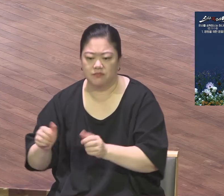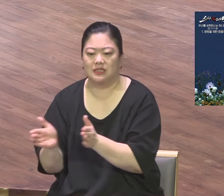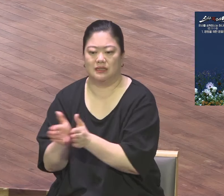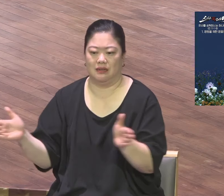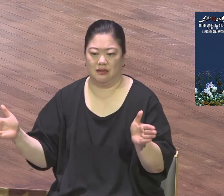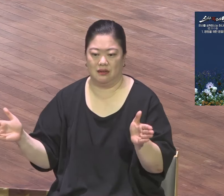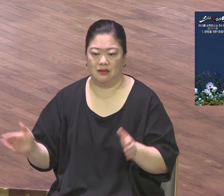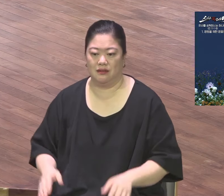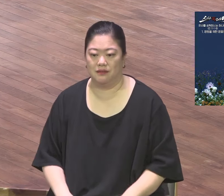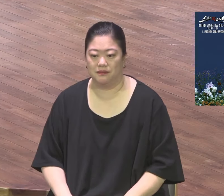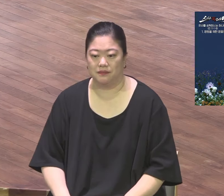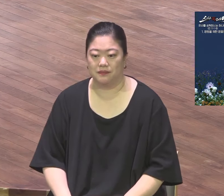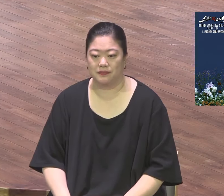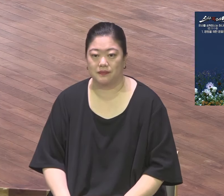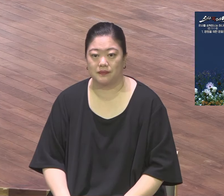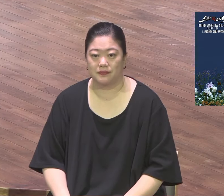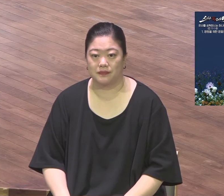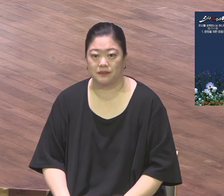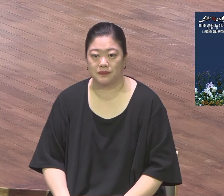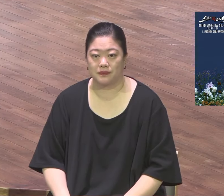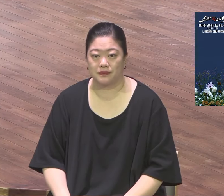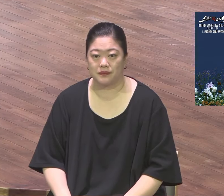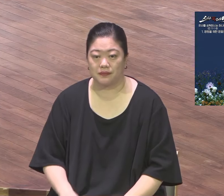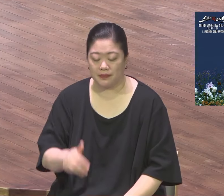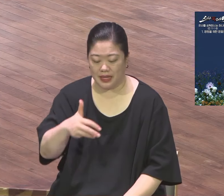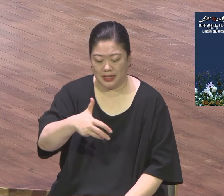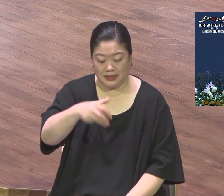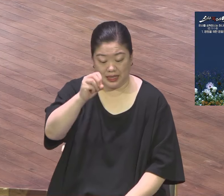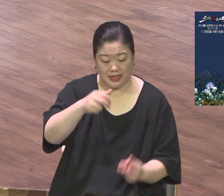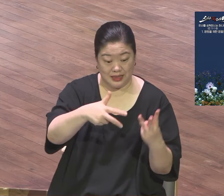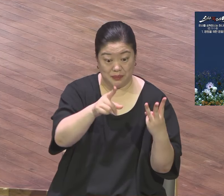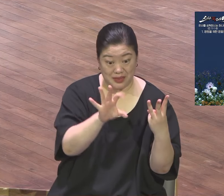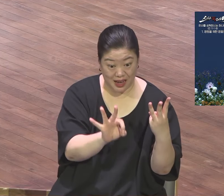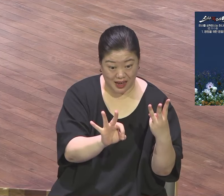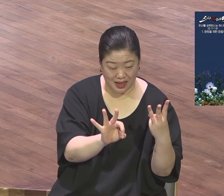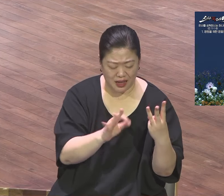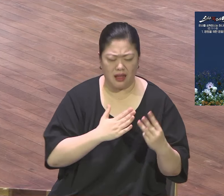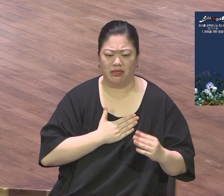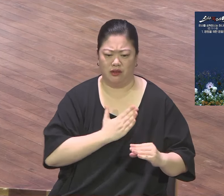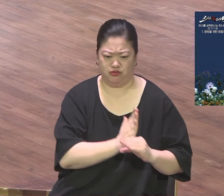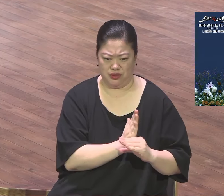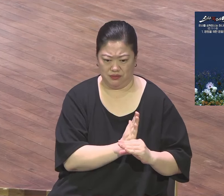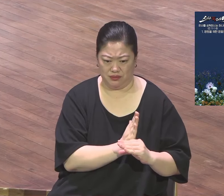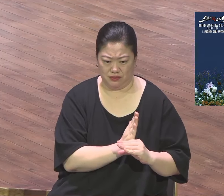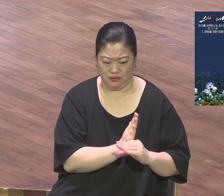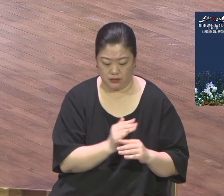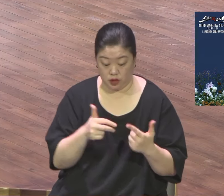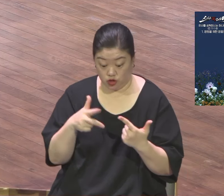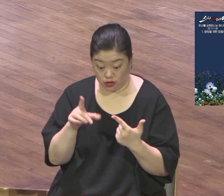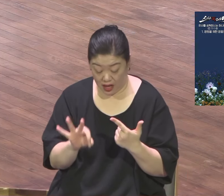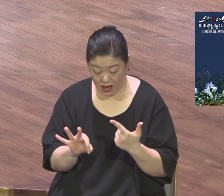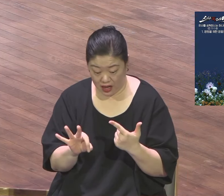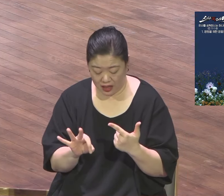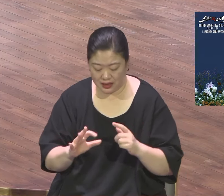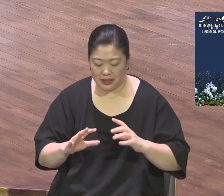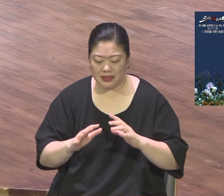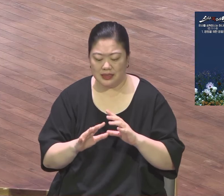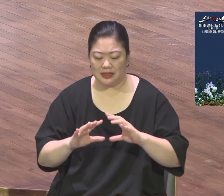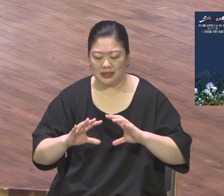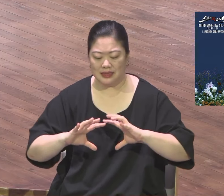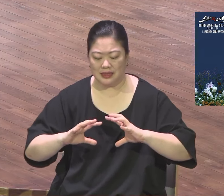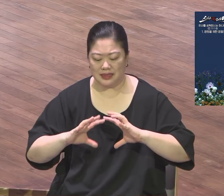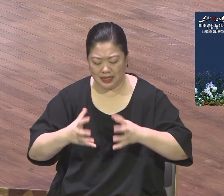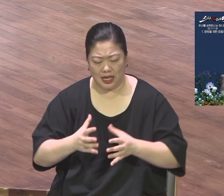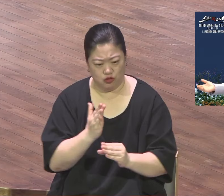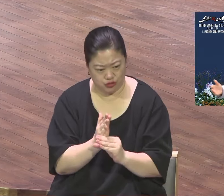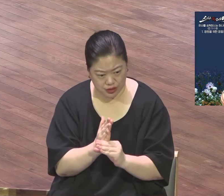요즘 메시지를 하면요, 창세기 3장의 자기 중심, 창세기 6장의 물질 중심, 창세기 11장의 성공 중심의